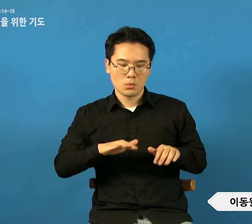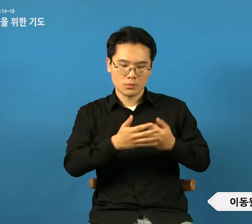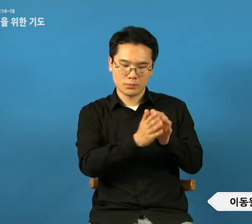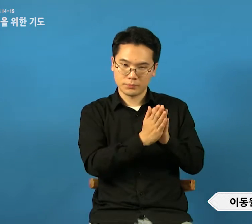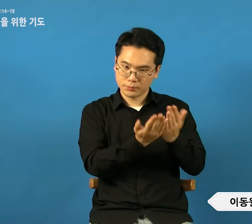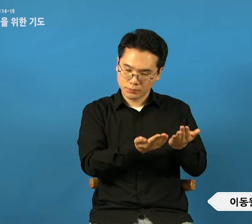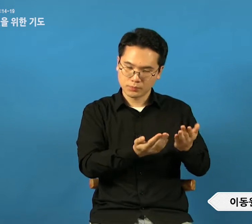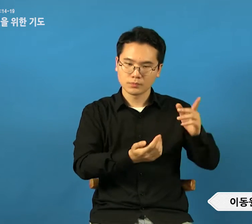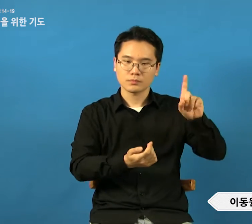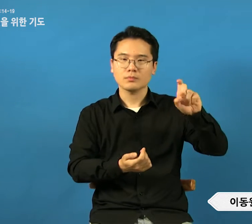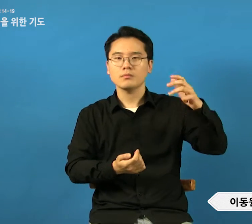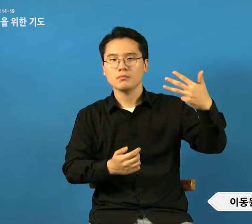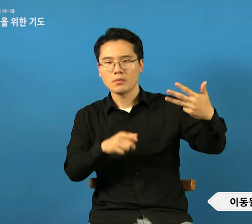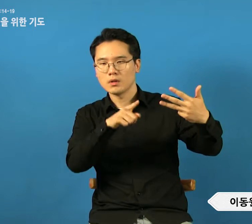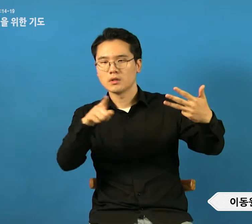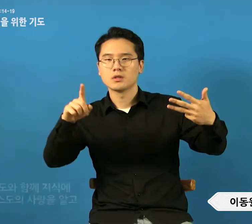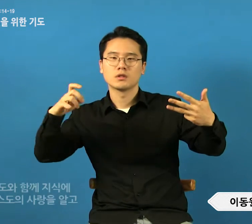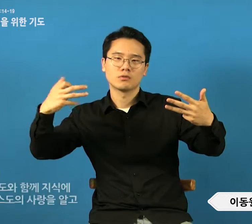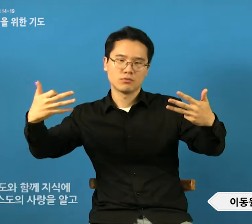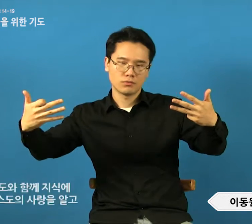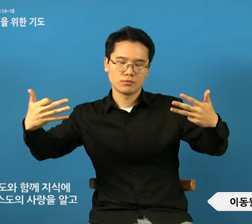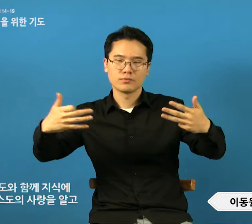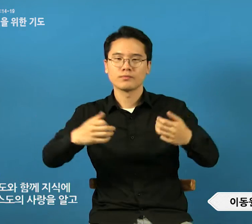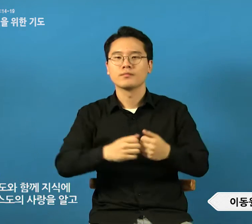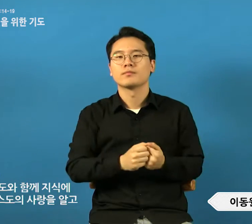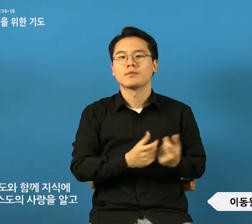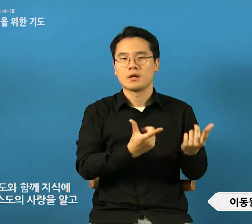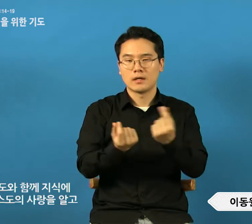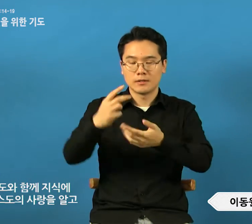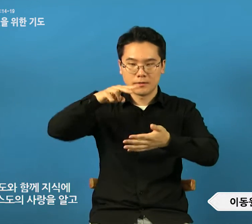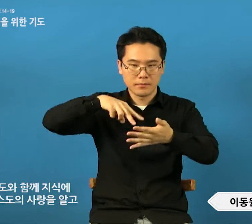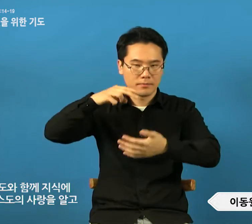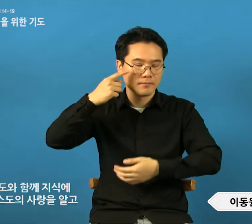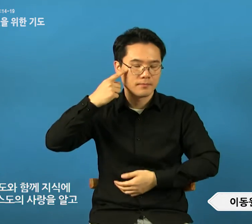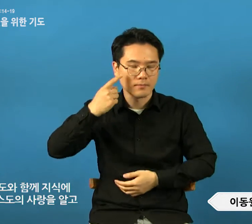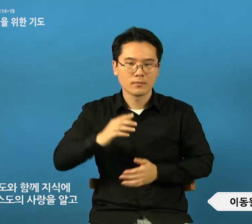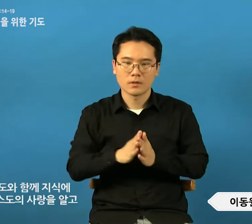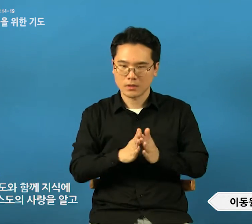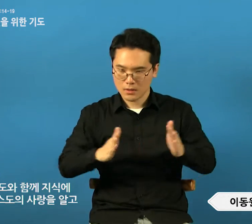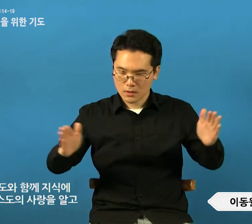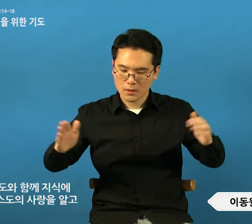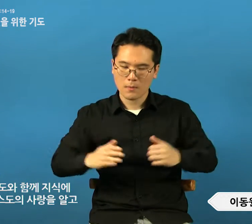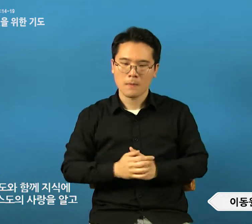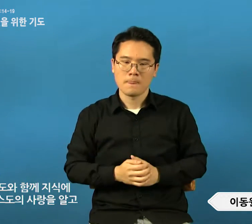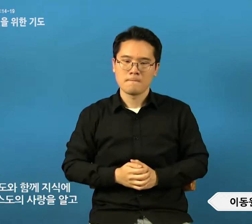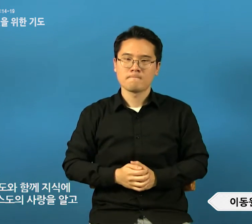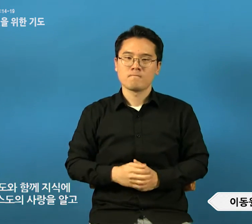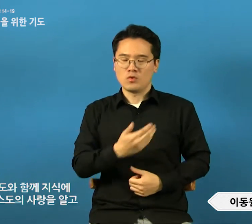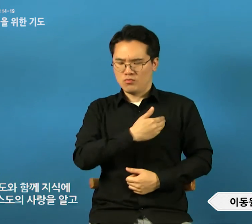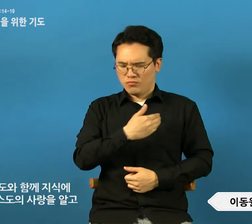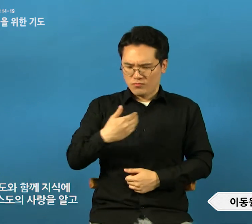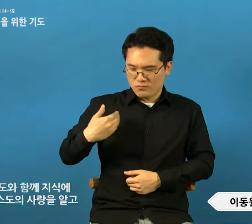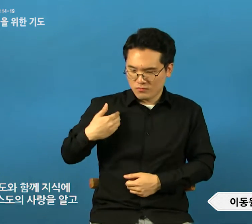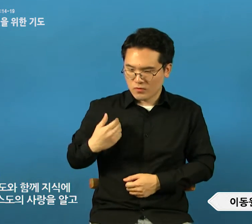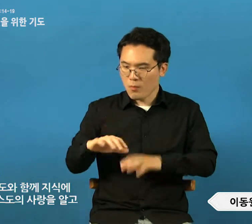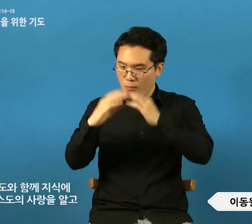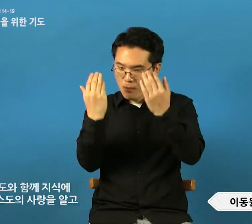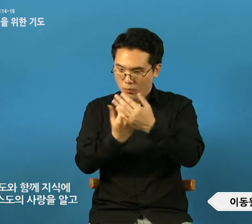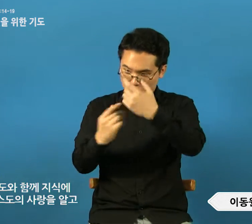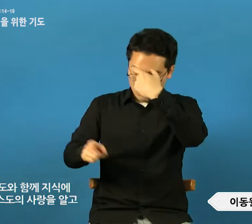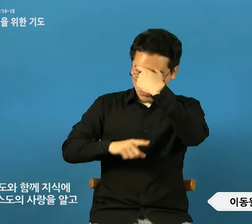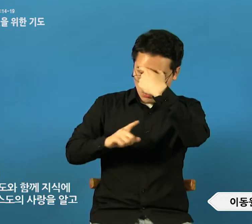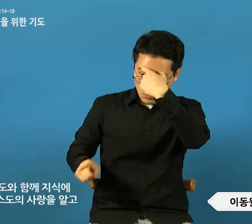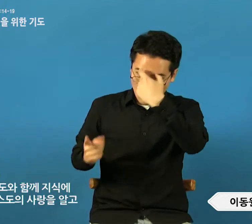19절을 같이 읽어요. 18절, 19절 함께 읽겠습니다. 시작. 능히 모든 성도와 함께 지식에